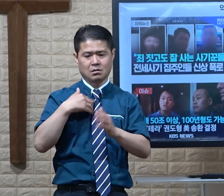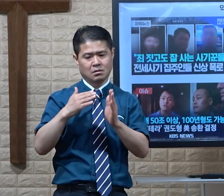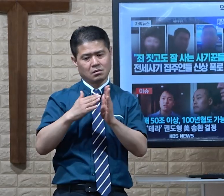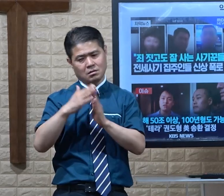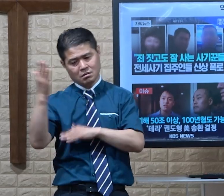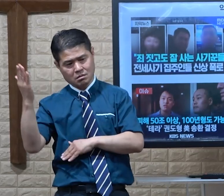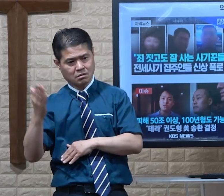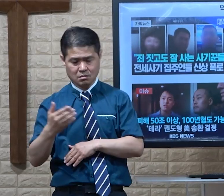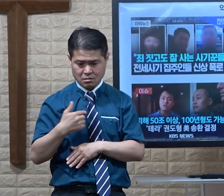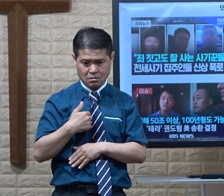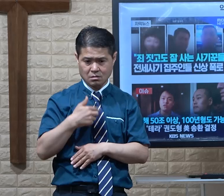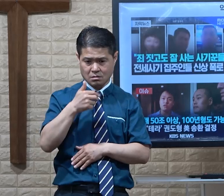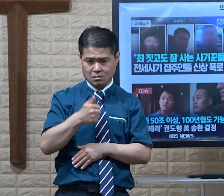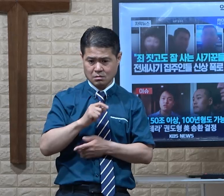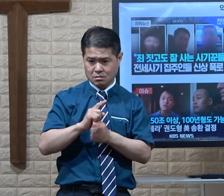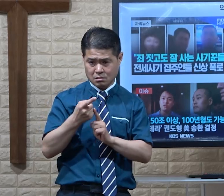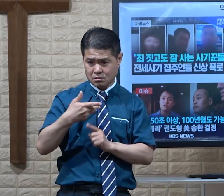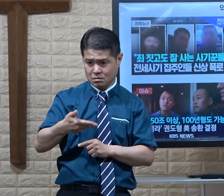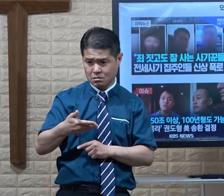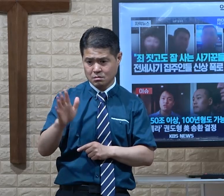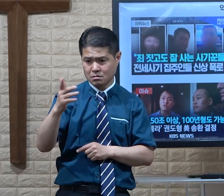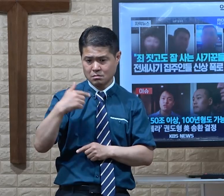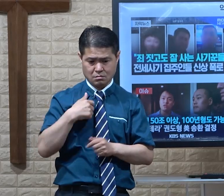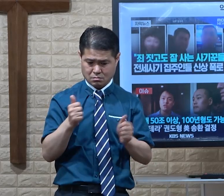서류를 이사 갈 때